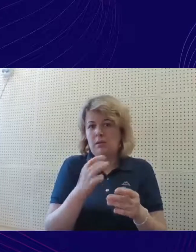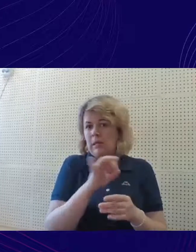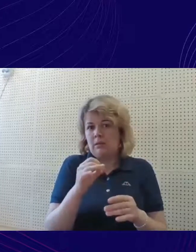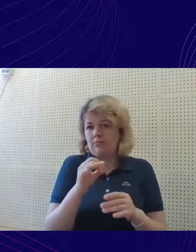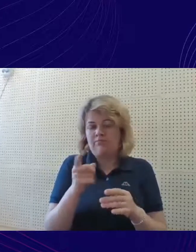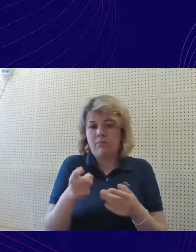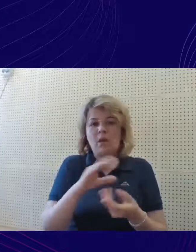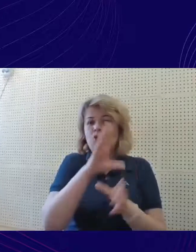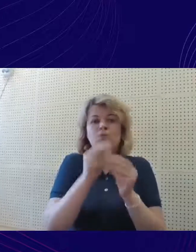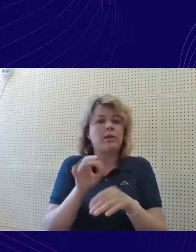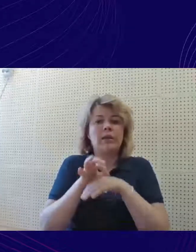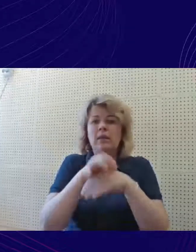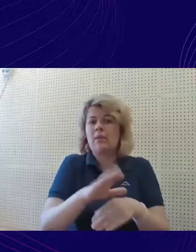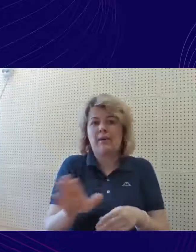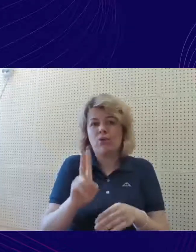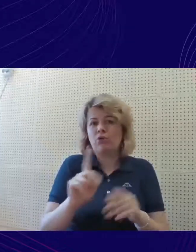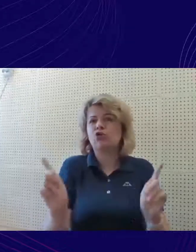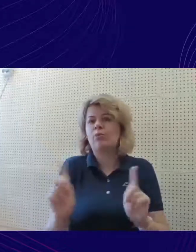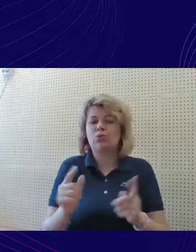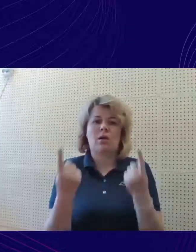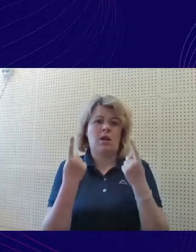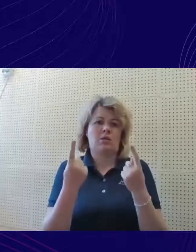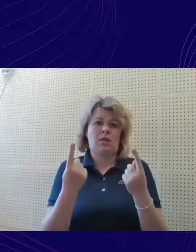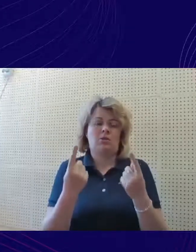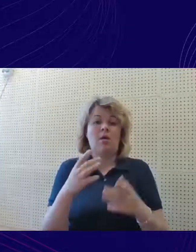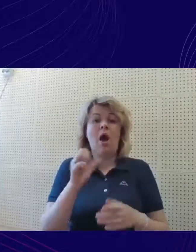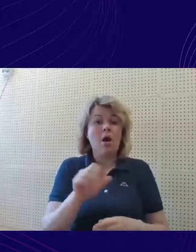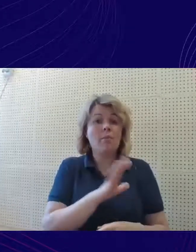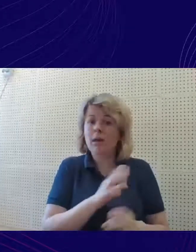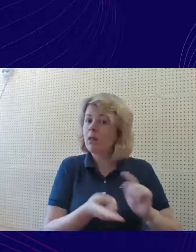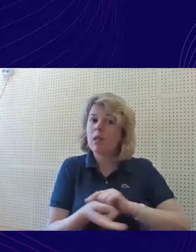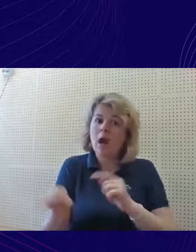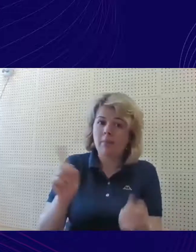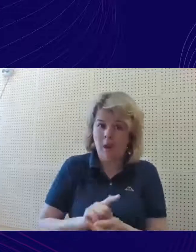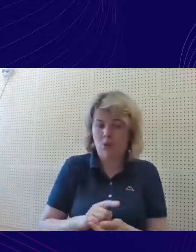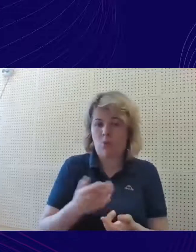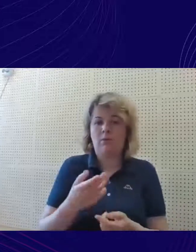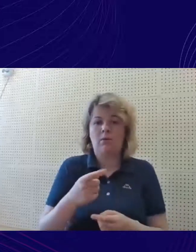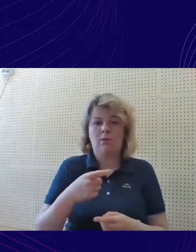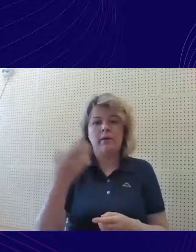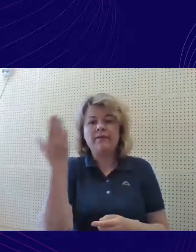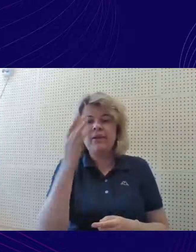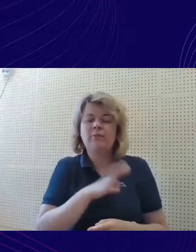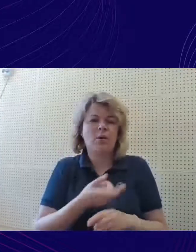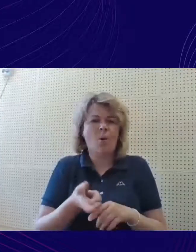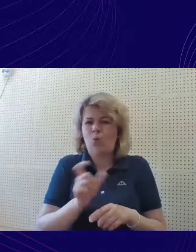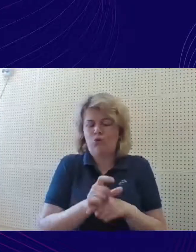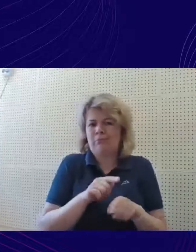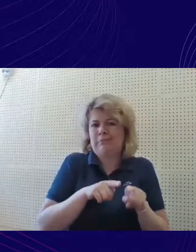Да? И было наоборот, когда фильм был очень нервный, когда что-то все